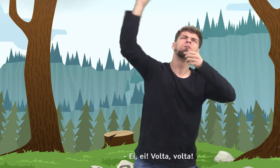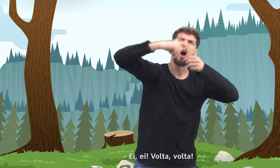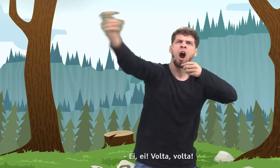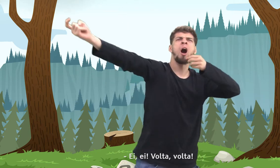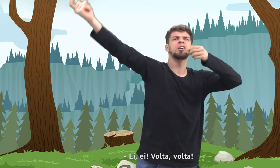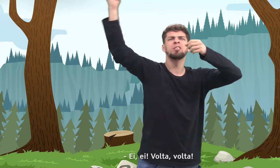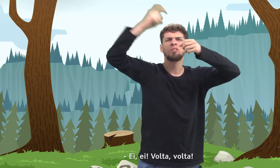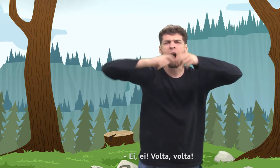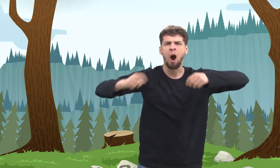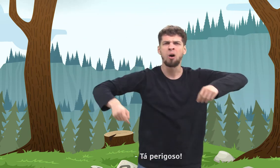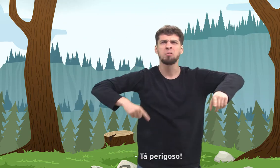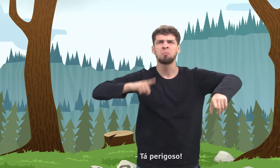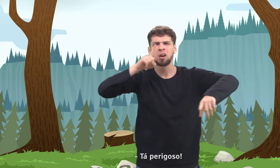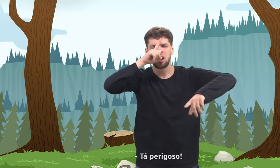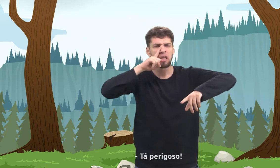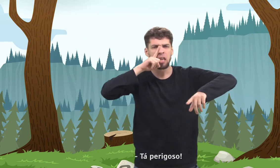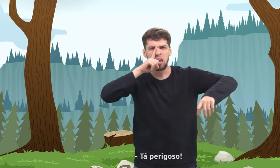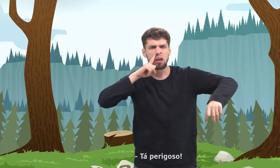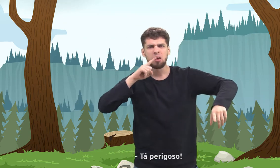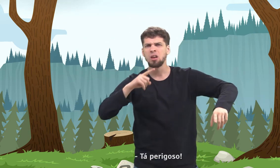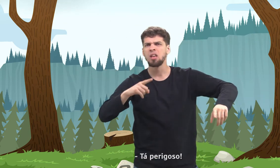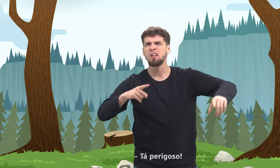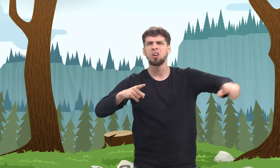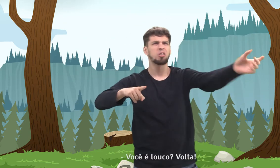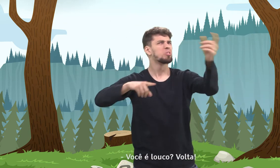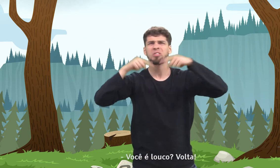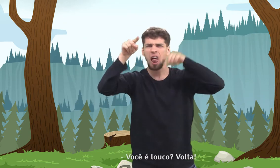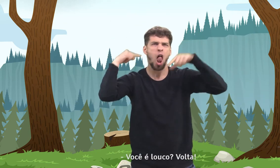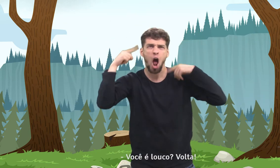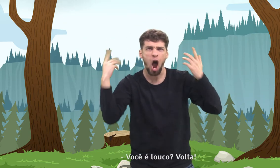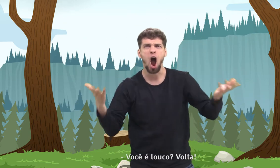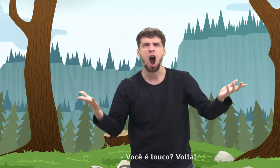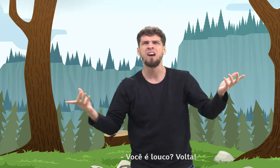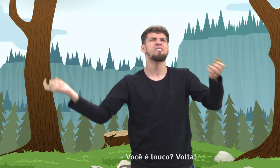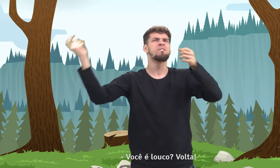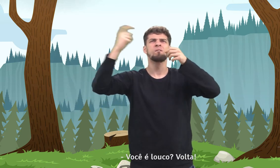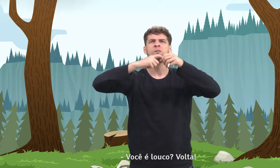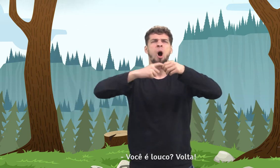volta tartá perigoso você é louco volta